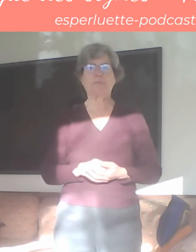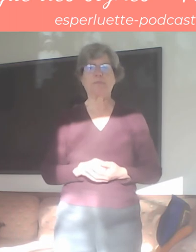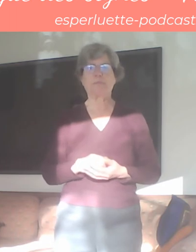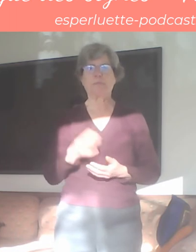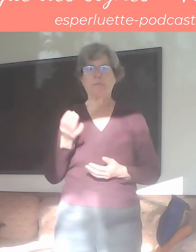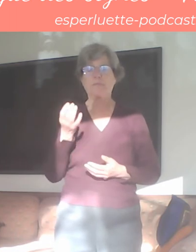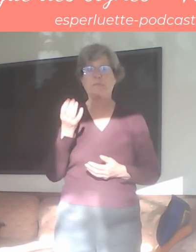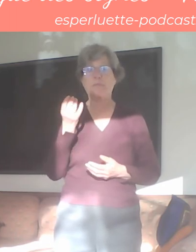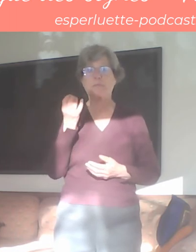j'aurais pas